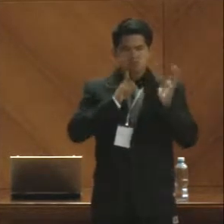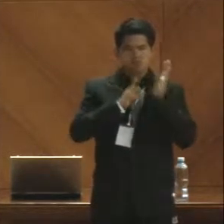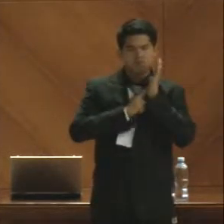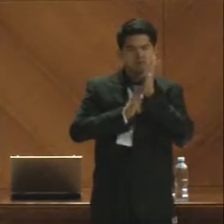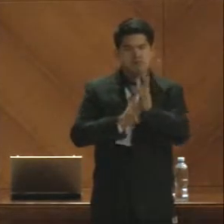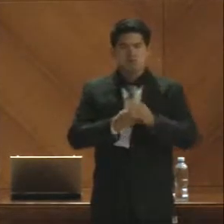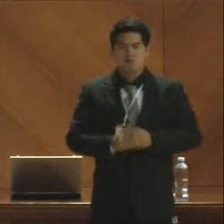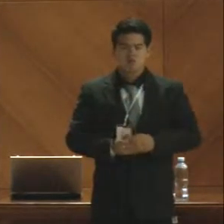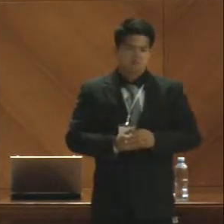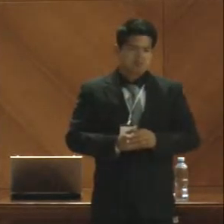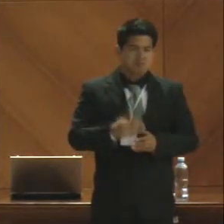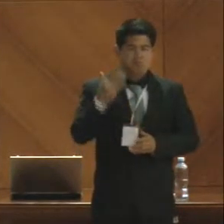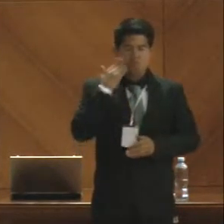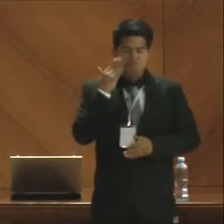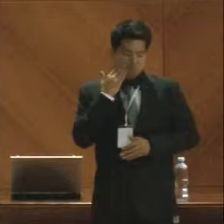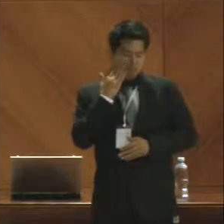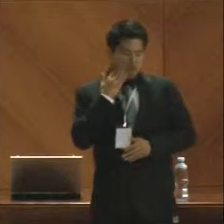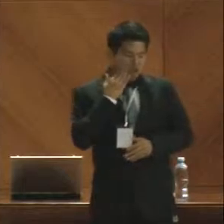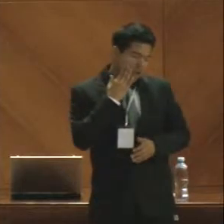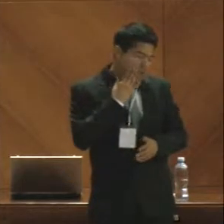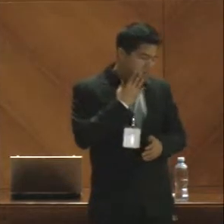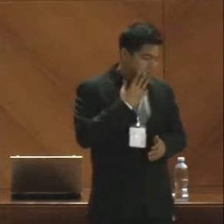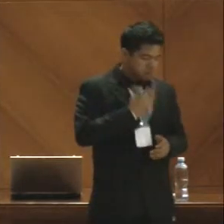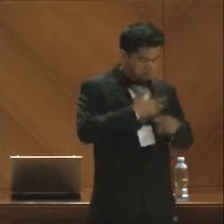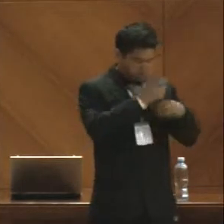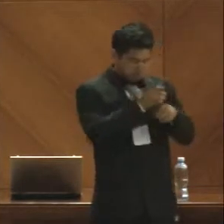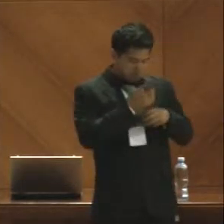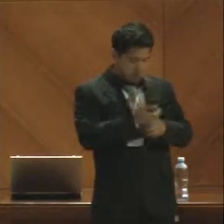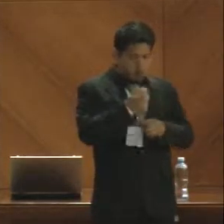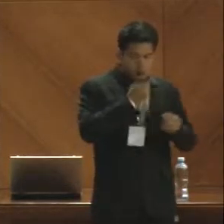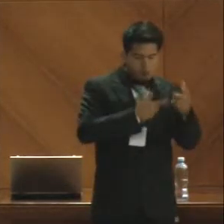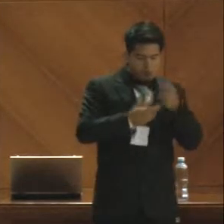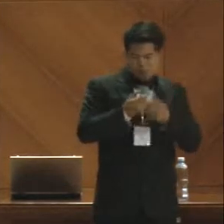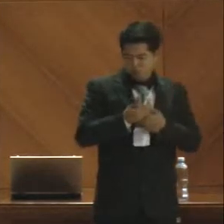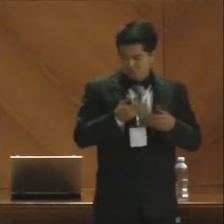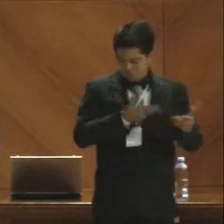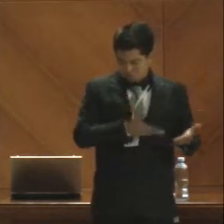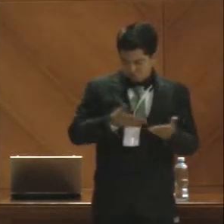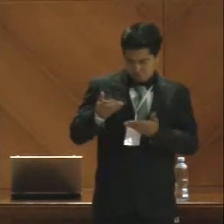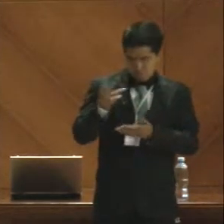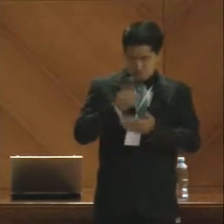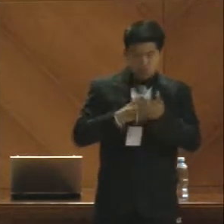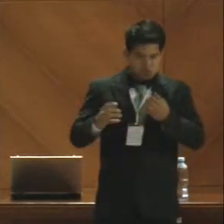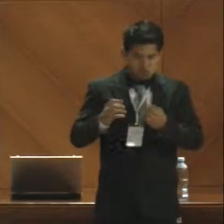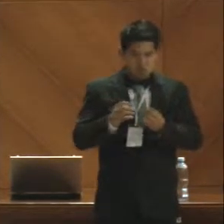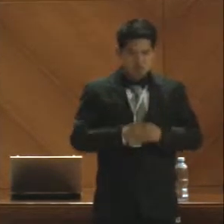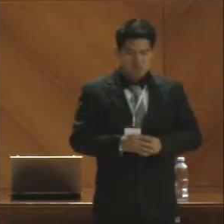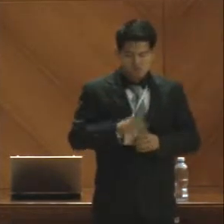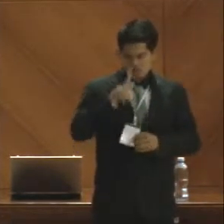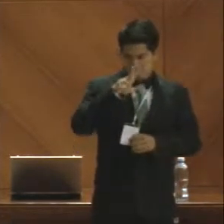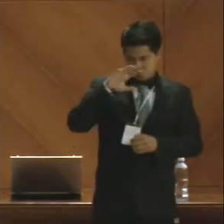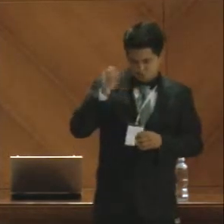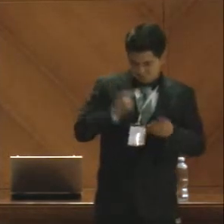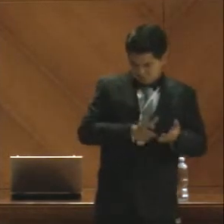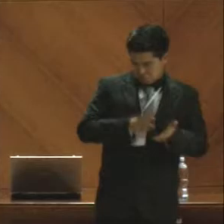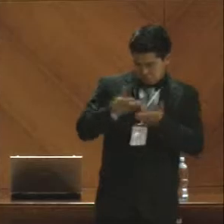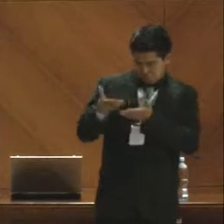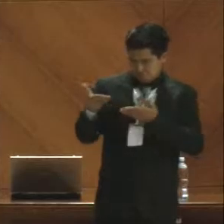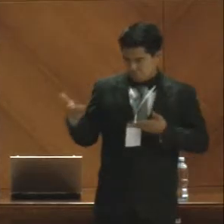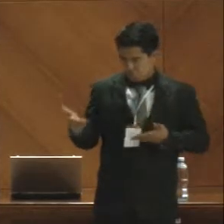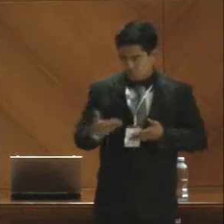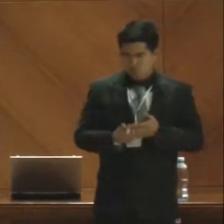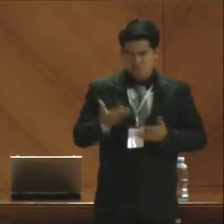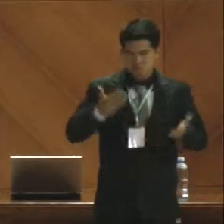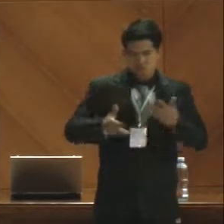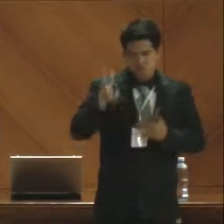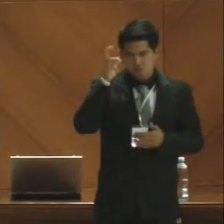mamá hace galletas para su hijo, para que lleve al colegio, le da, yo qué sé, 30 galletas, yo creo que la mamá no va a